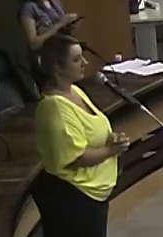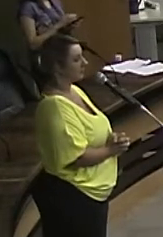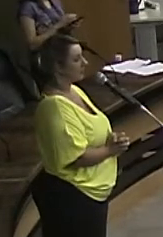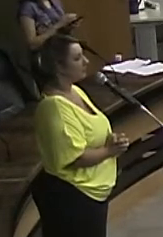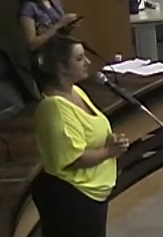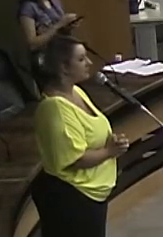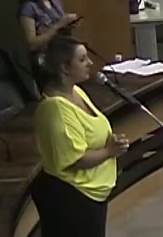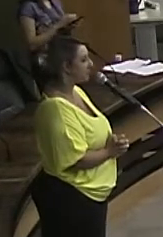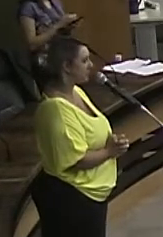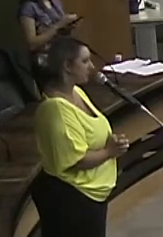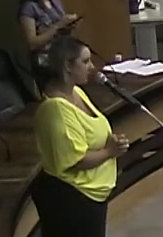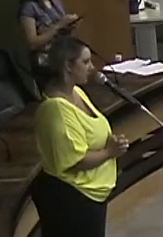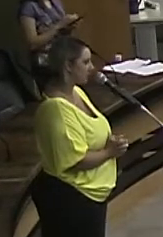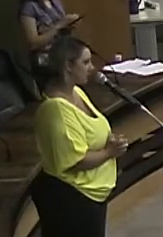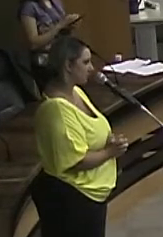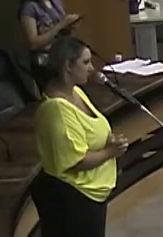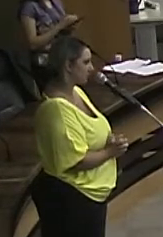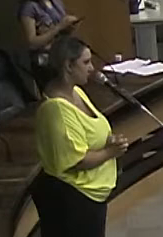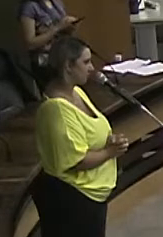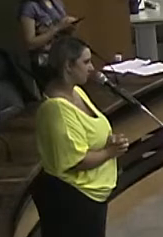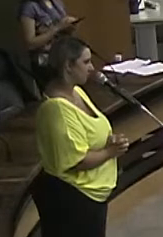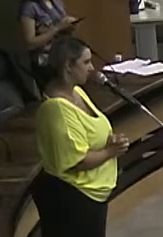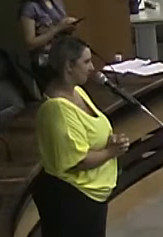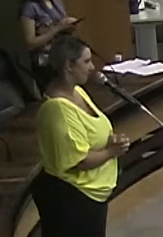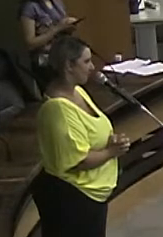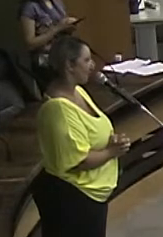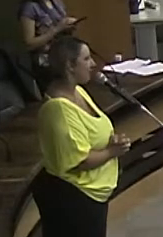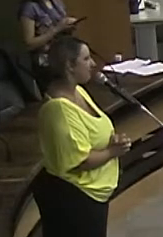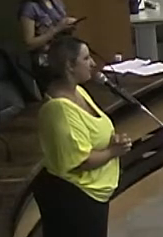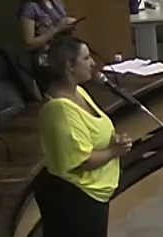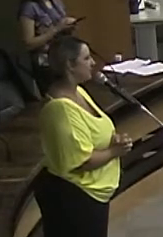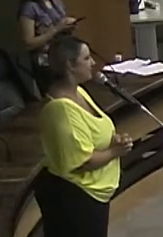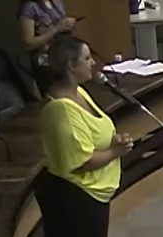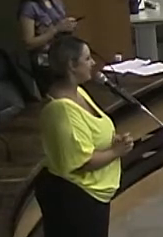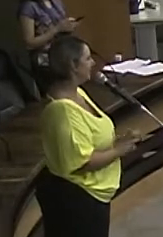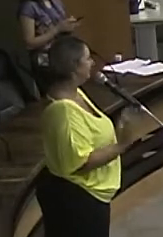A pessoa tinha tique, acho. Né? O professor tinha tique.